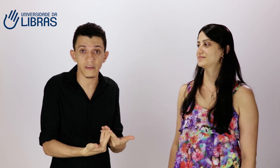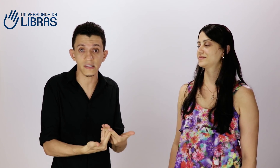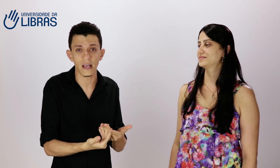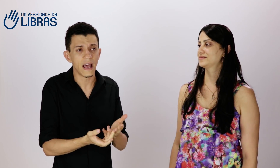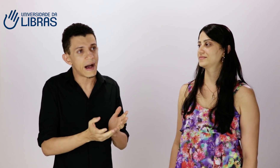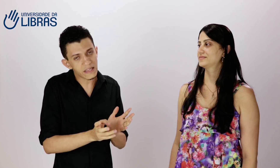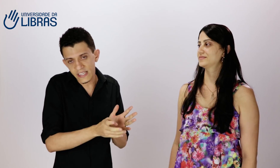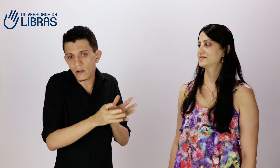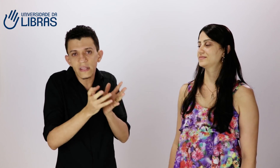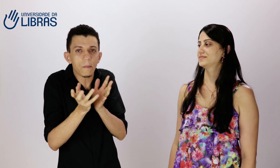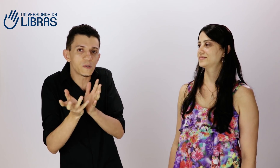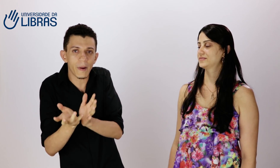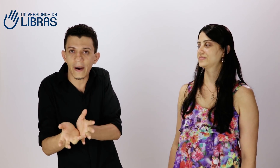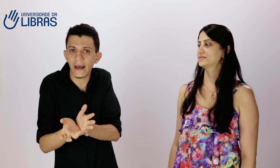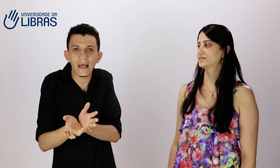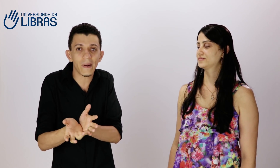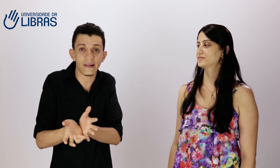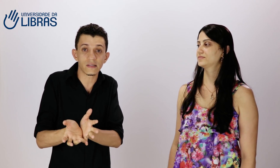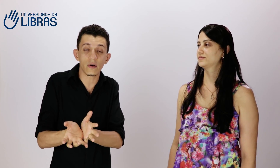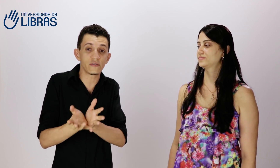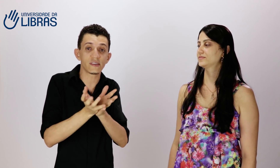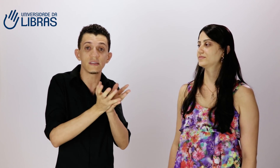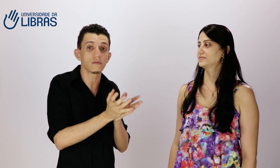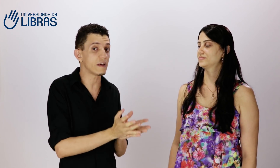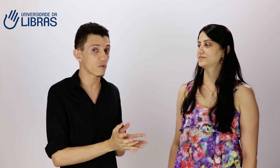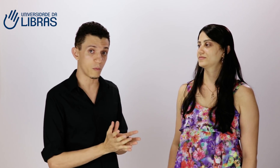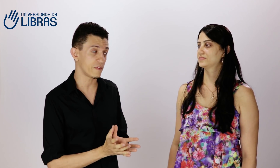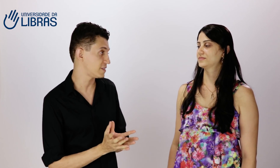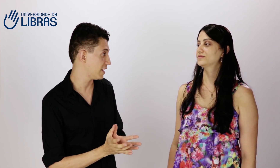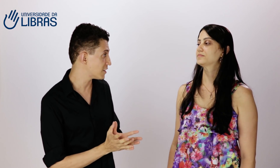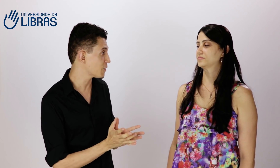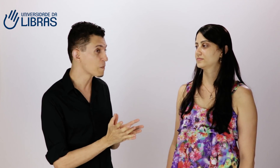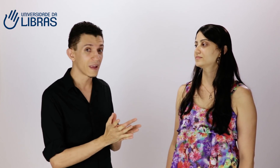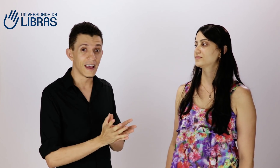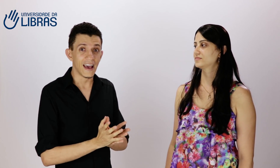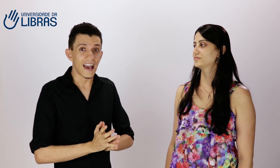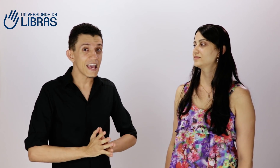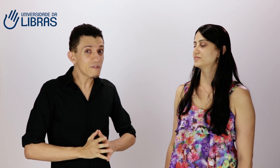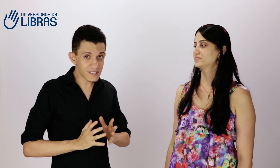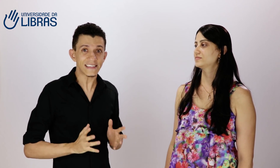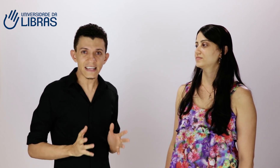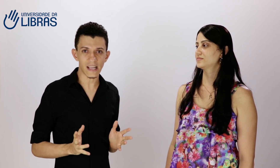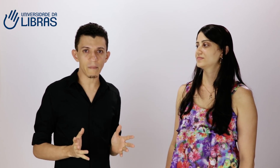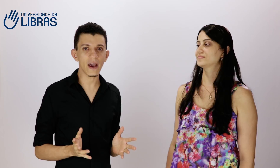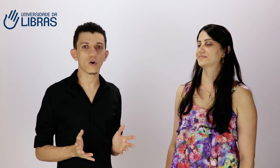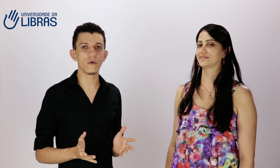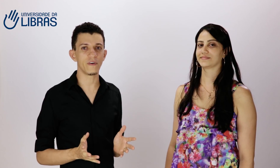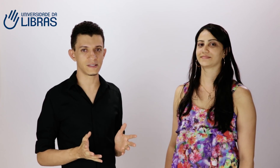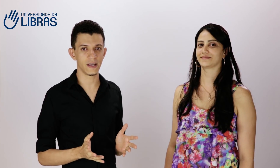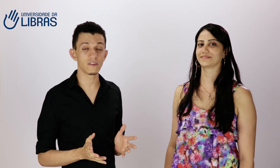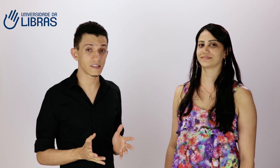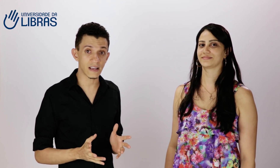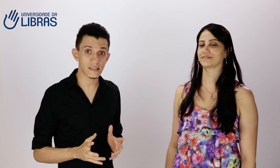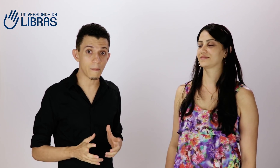vez. Às vezes deu tempo de preparar a interpretação, às vezes não teve como fazer isso. E você tem que saber como fazer, você tem que